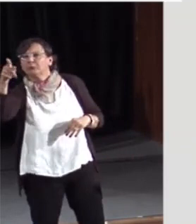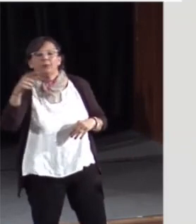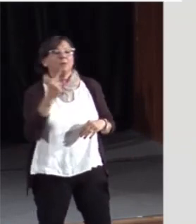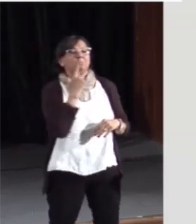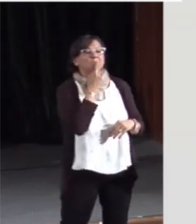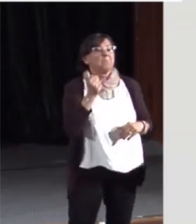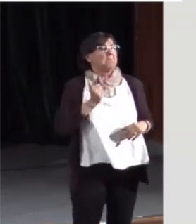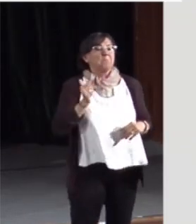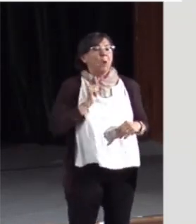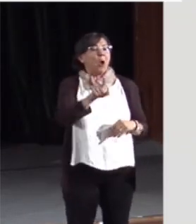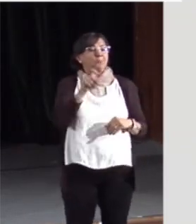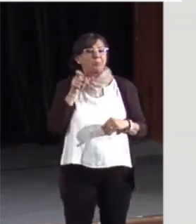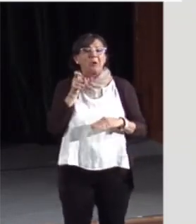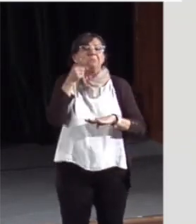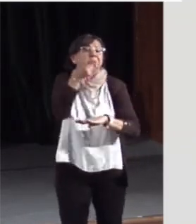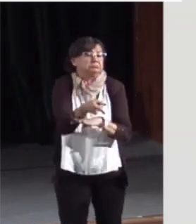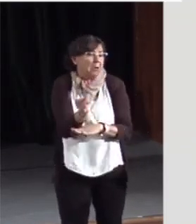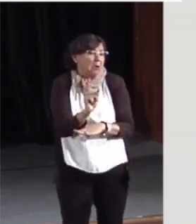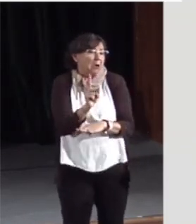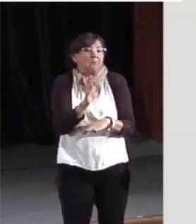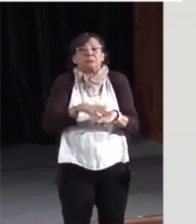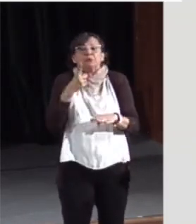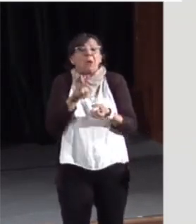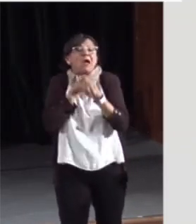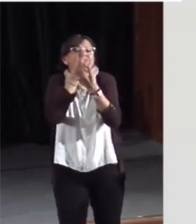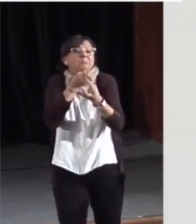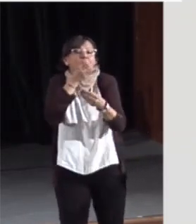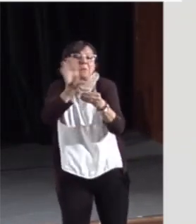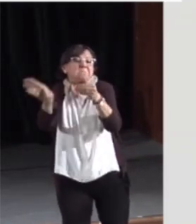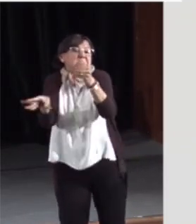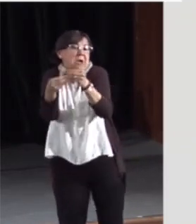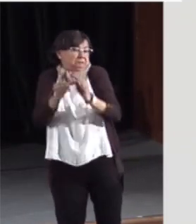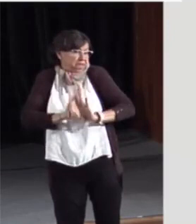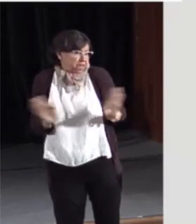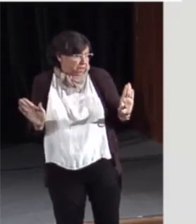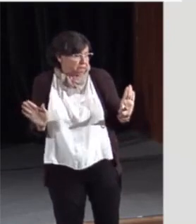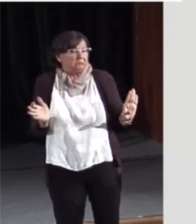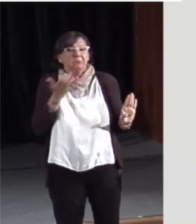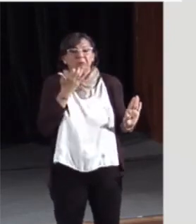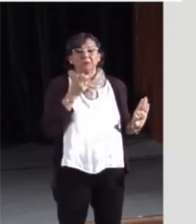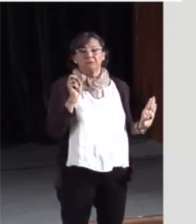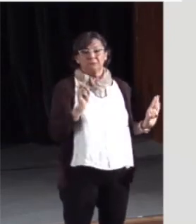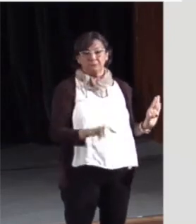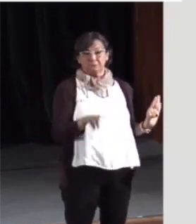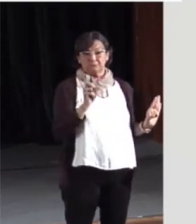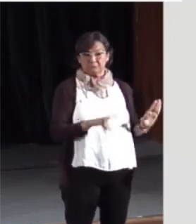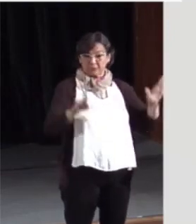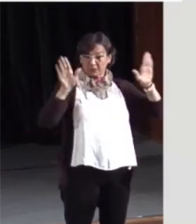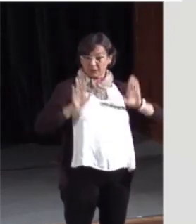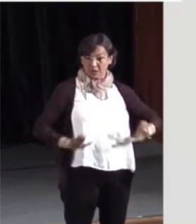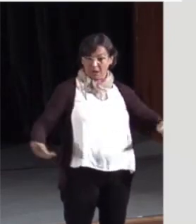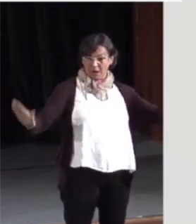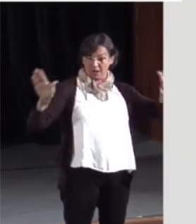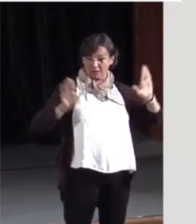ya. Veis otro como, por ejemplo, el opcional, que puedes utilizar o no en función de tu propia